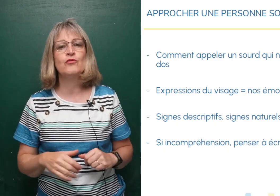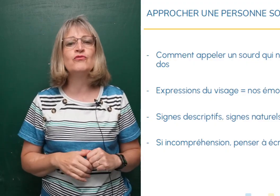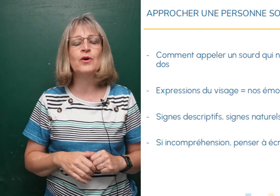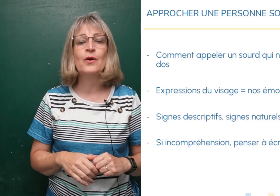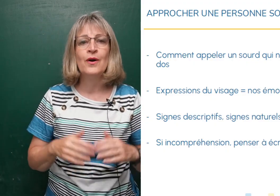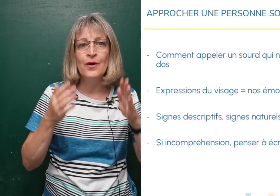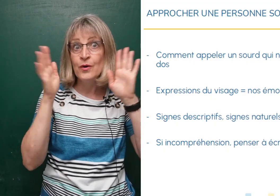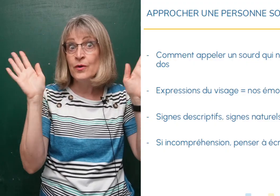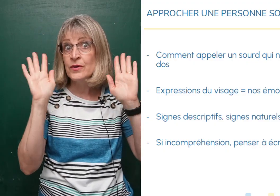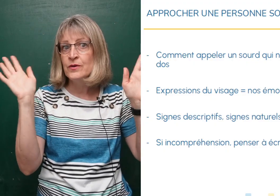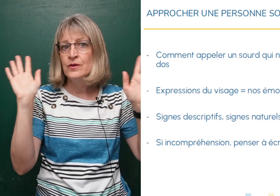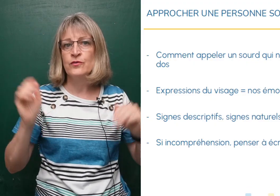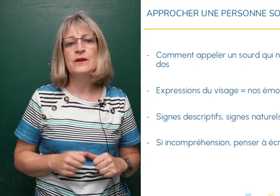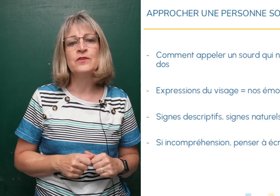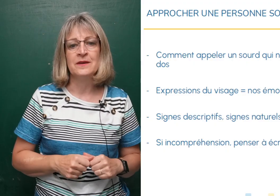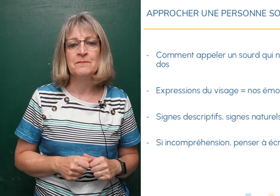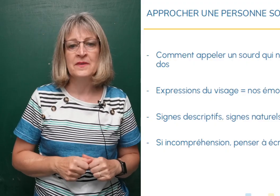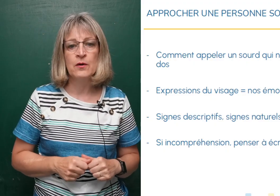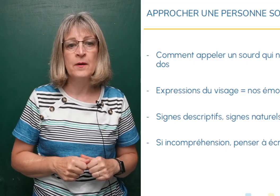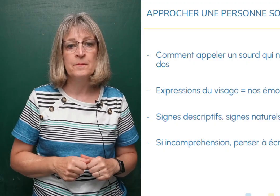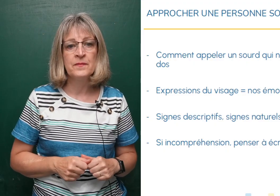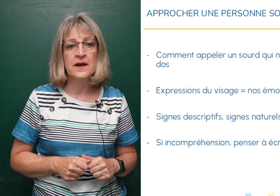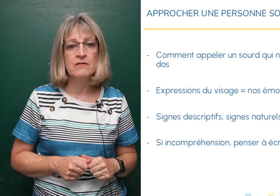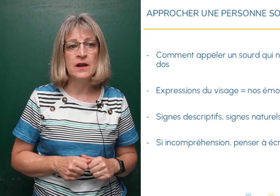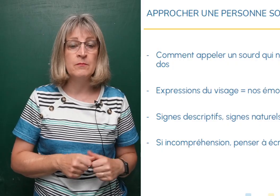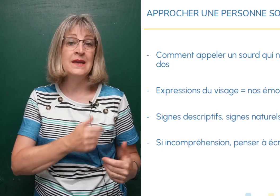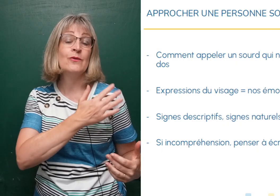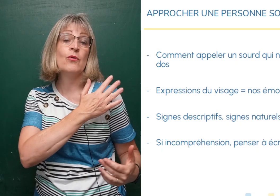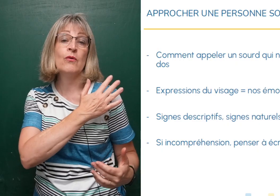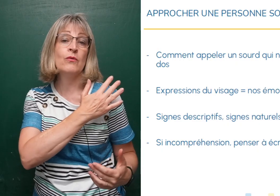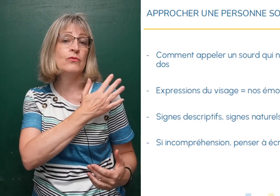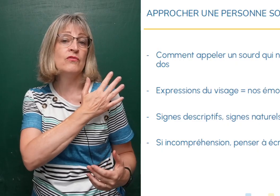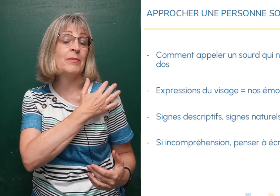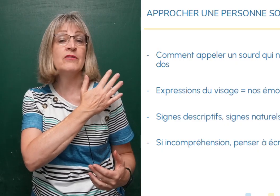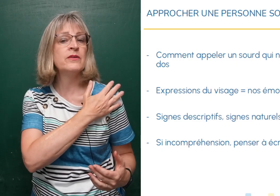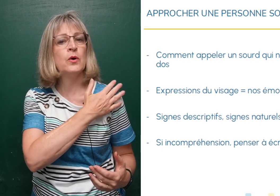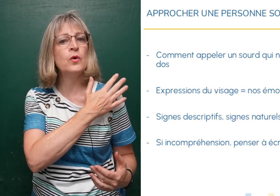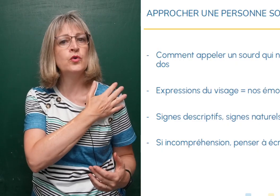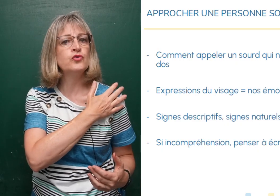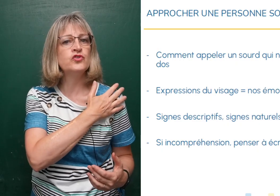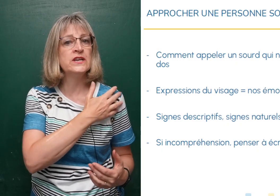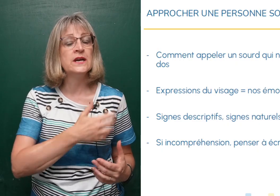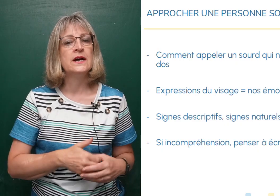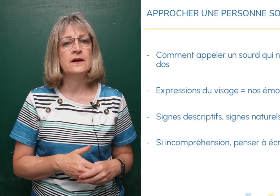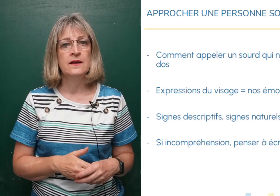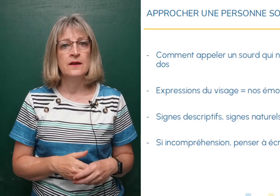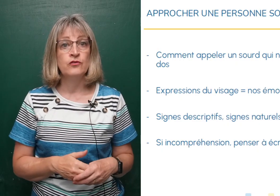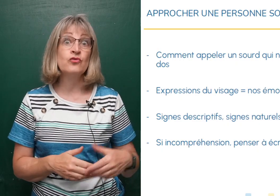mouvement euh, sur les côtés. D'accord, hein, voilà. Mais on ne va pas forcément le toucher, hein, surtout si on